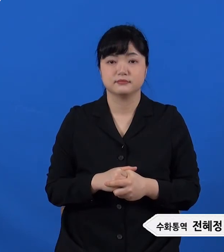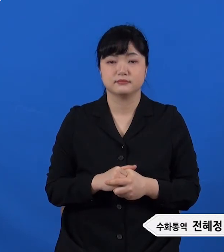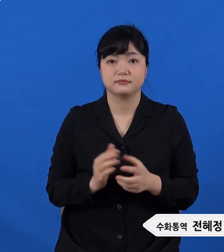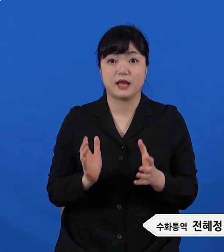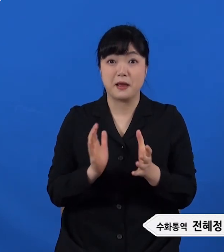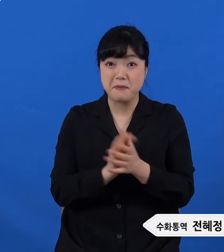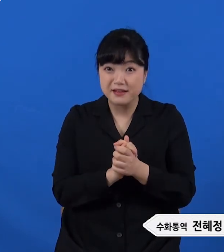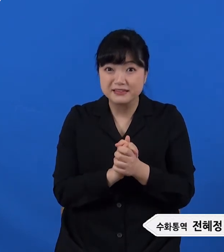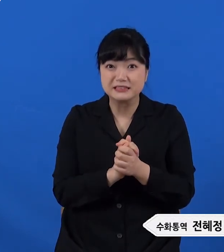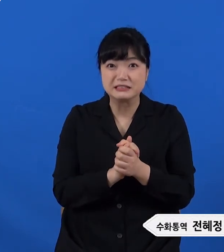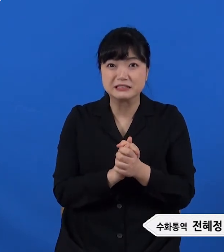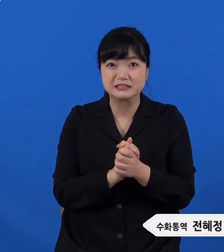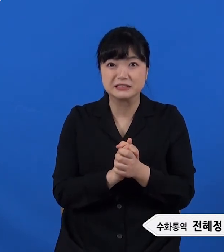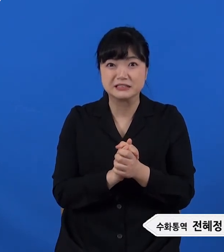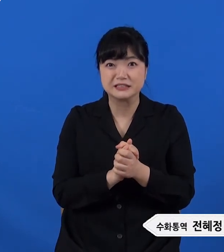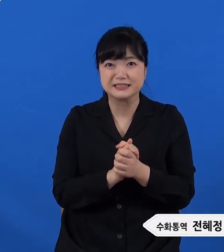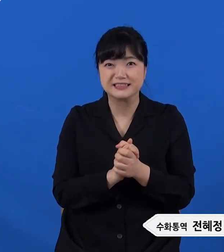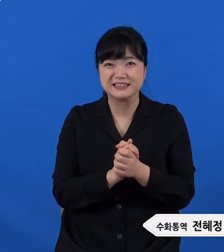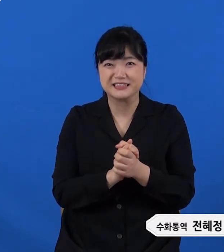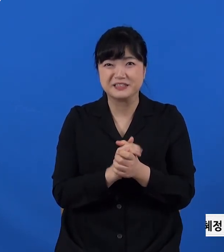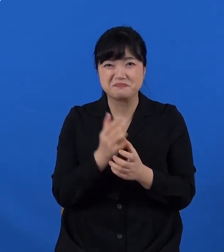아멘 소리가 잘 안 나오죠.